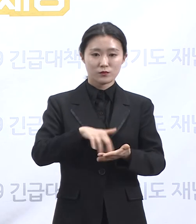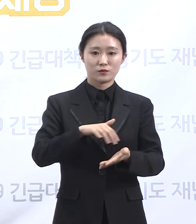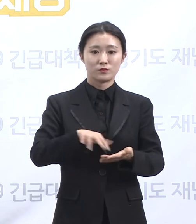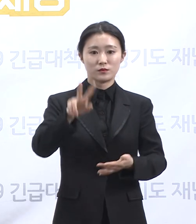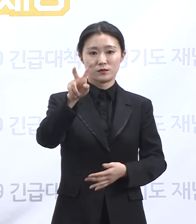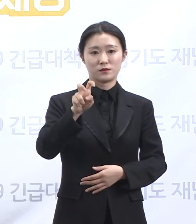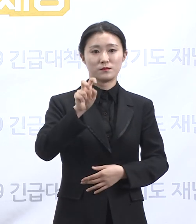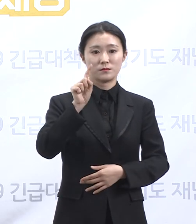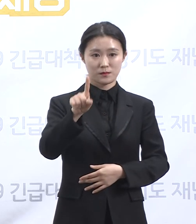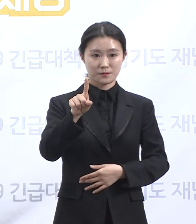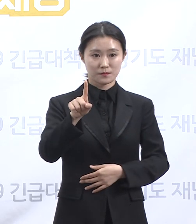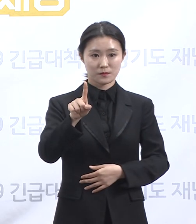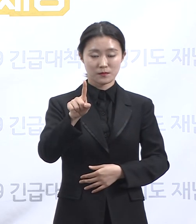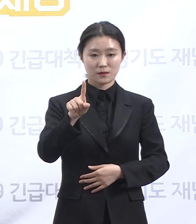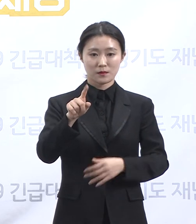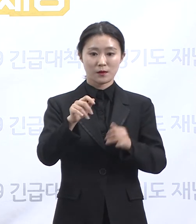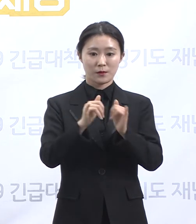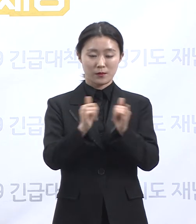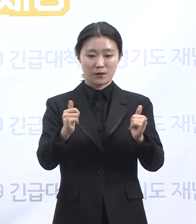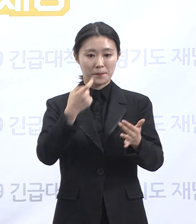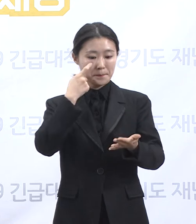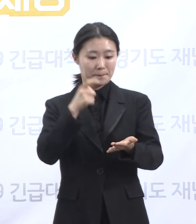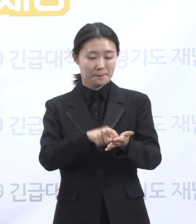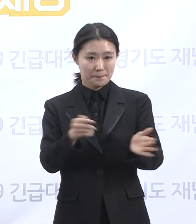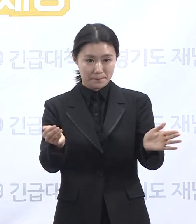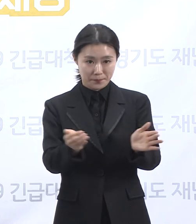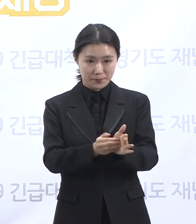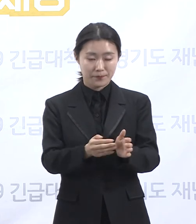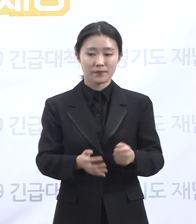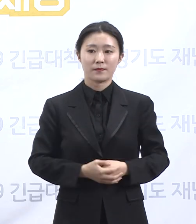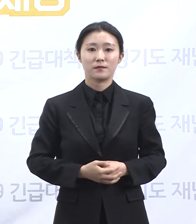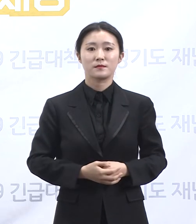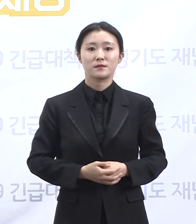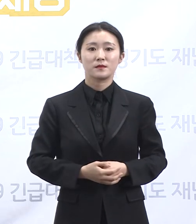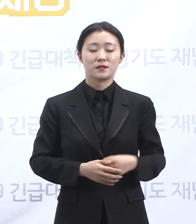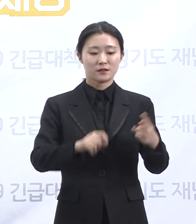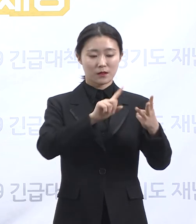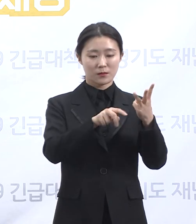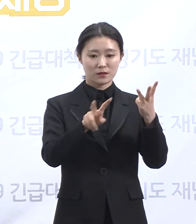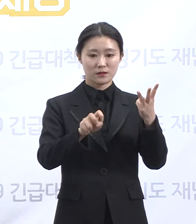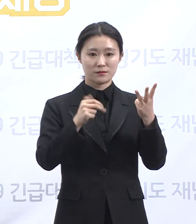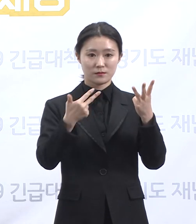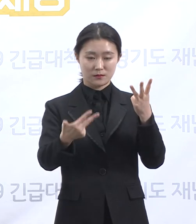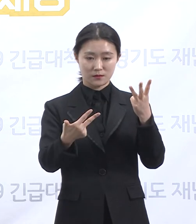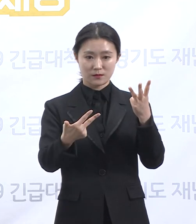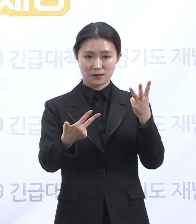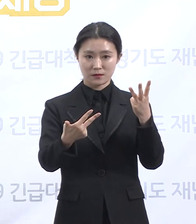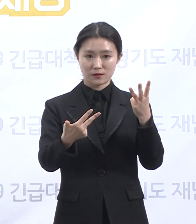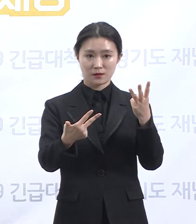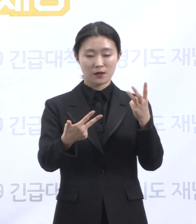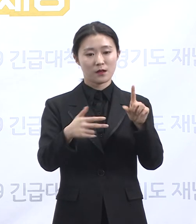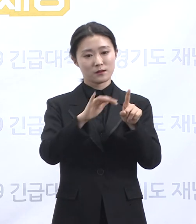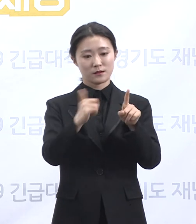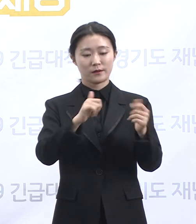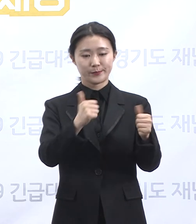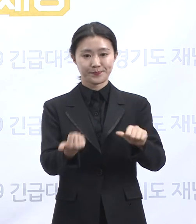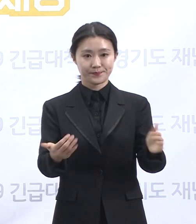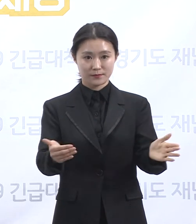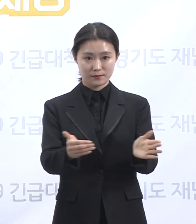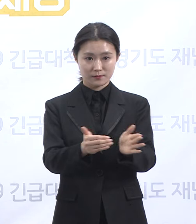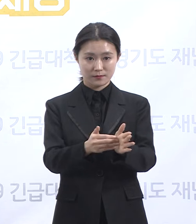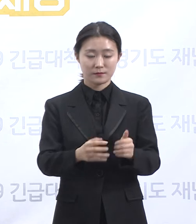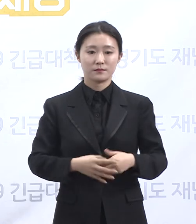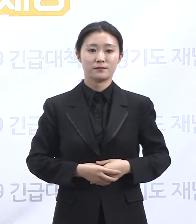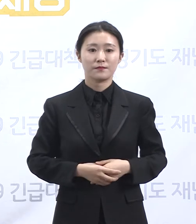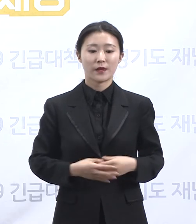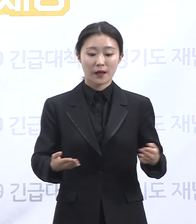늘었으며, 3월 27일 확진 환자 중한 분이 안타깝게도 사망하였습니다. 원내 4, 5층에 대한 자체